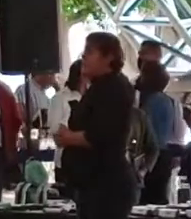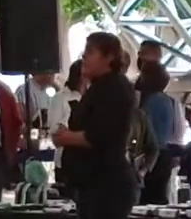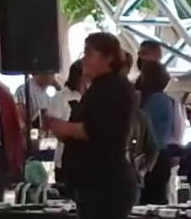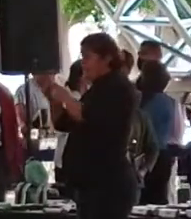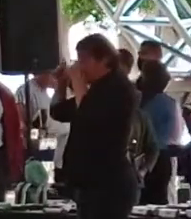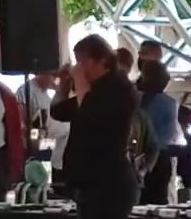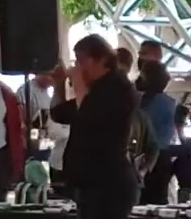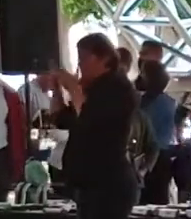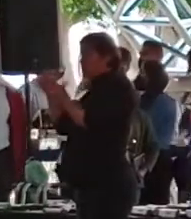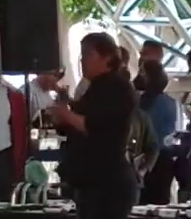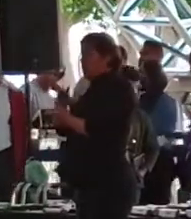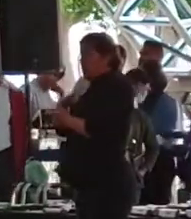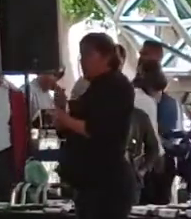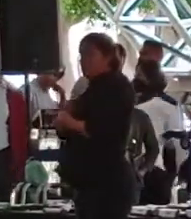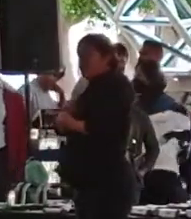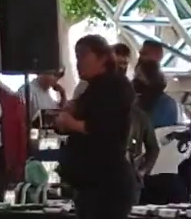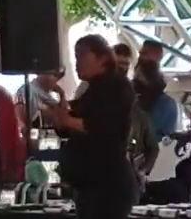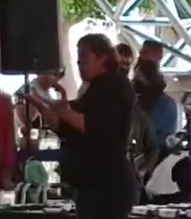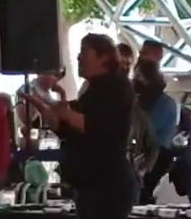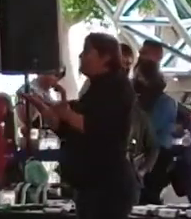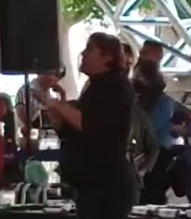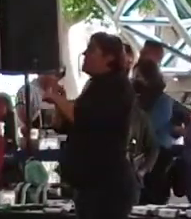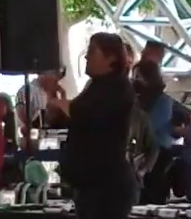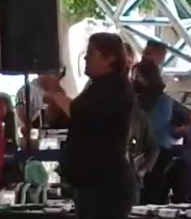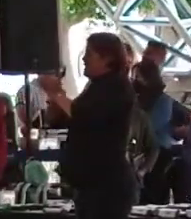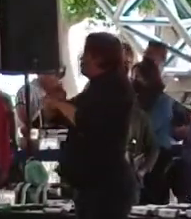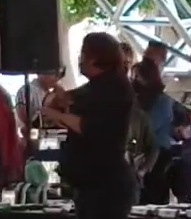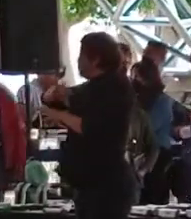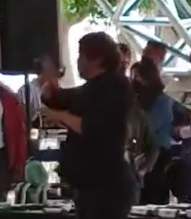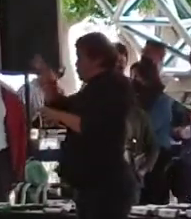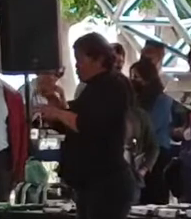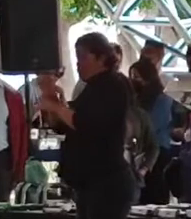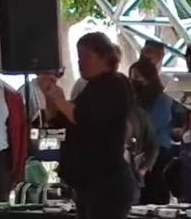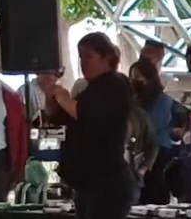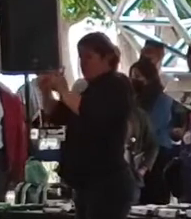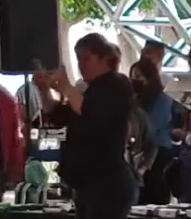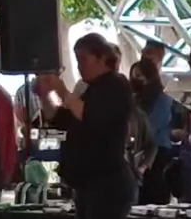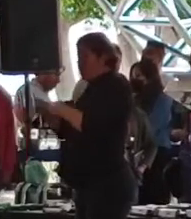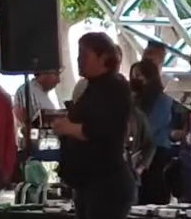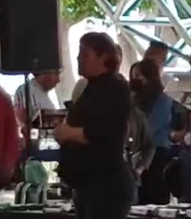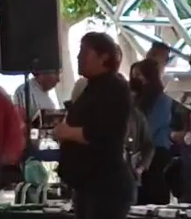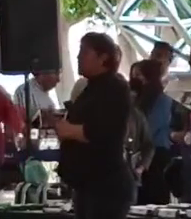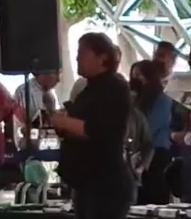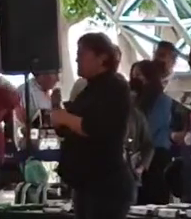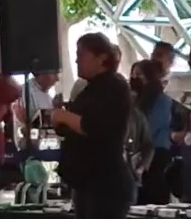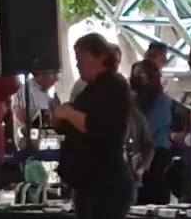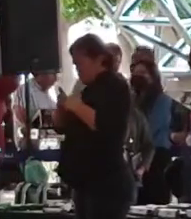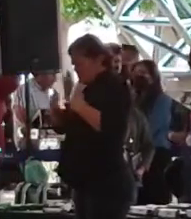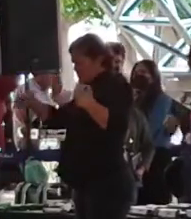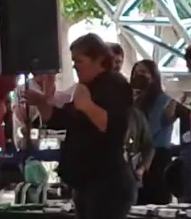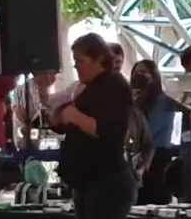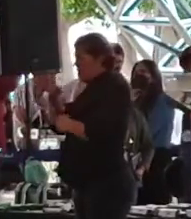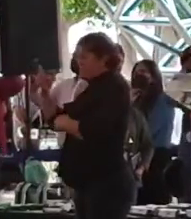lentes que vamos a distribuir en todo el Estado. En estos días son 3.000